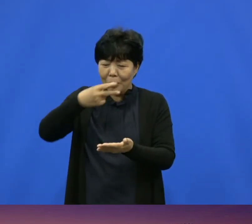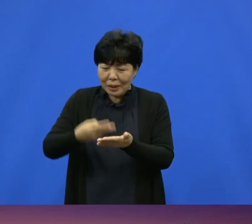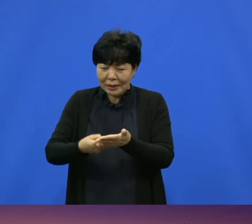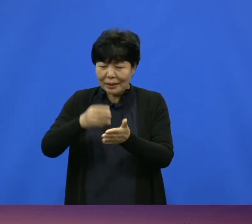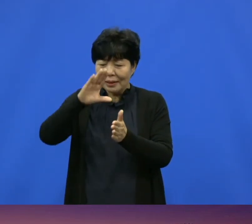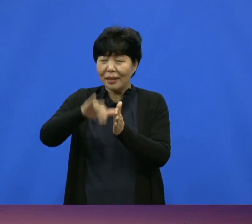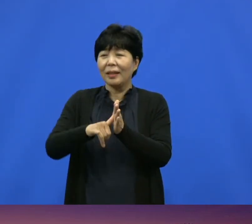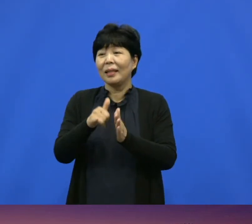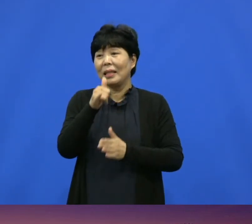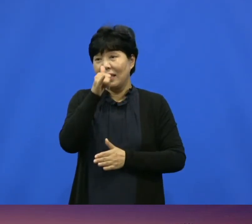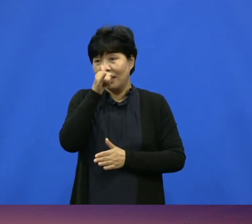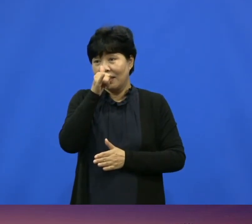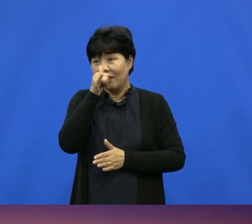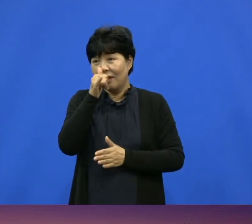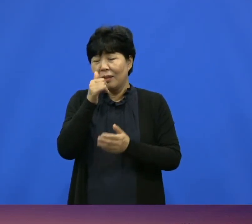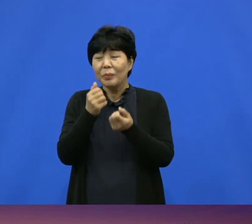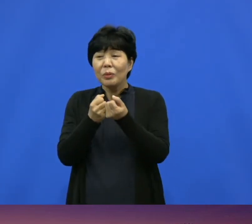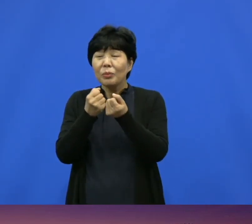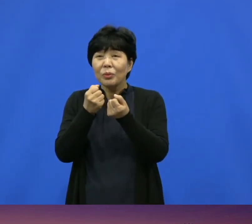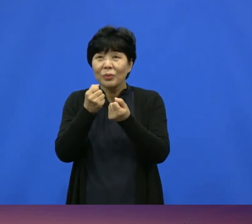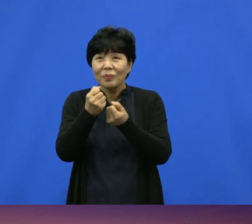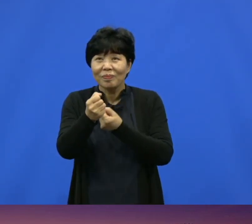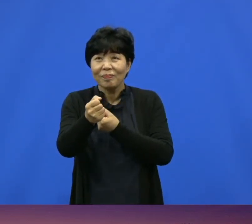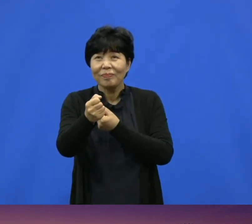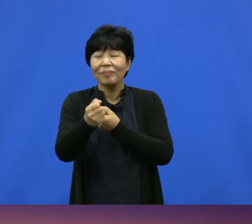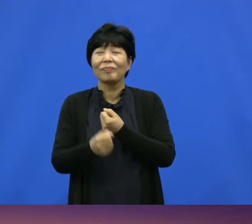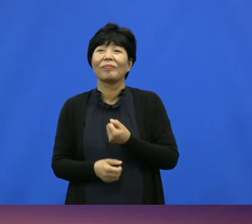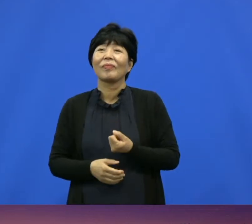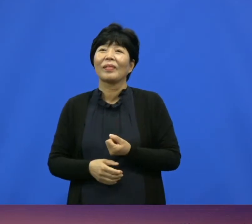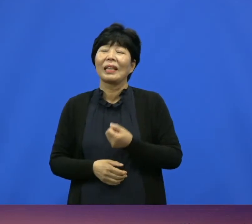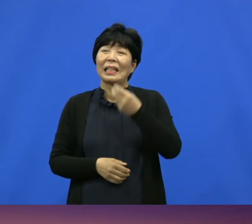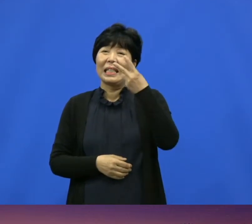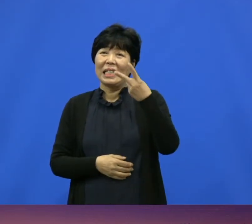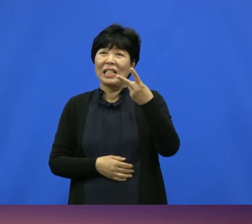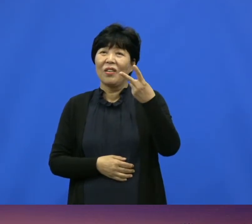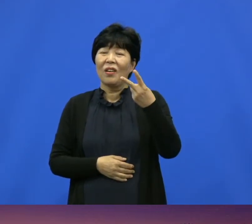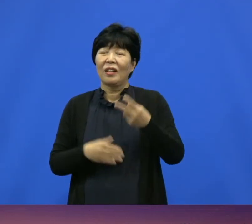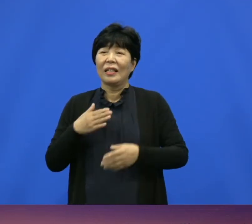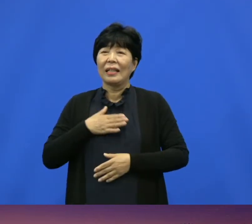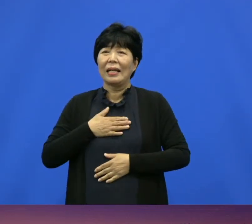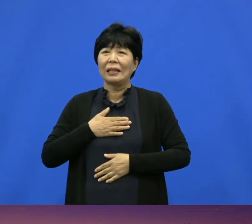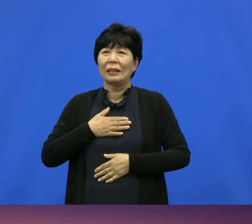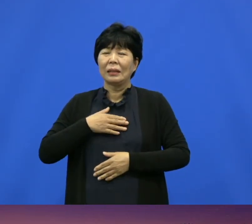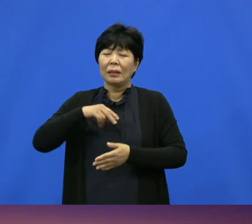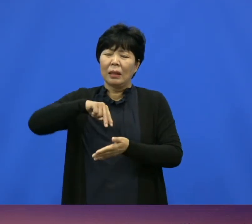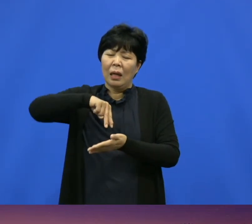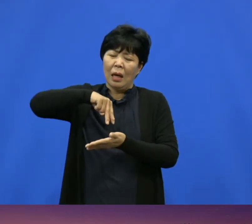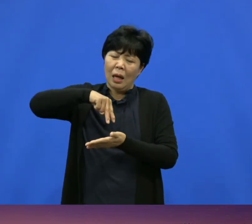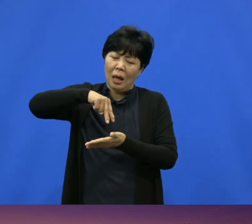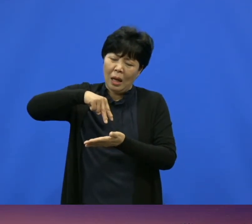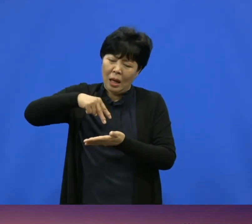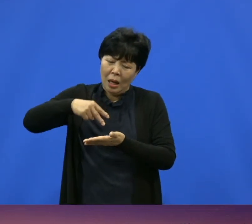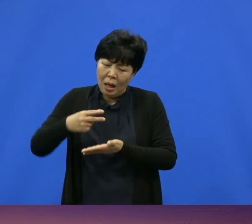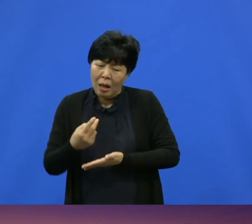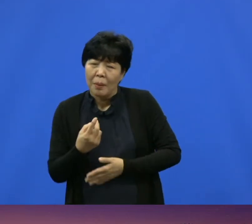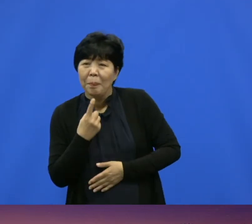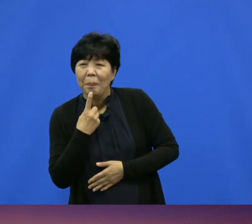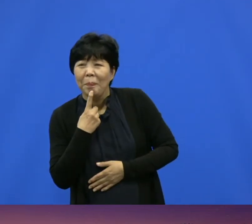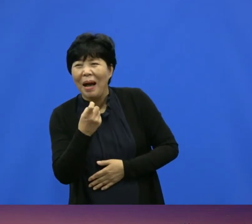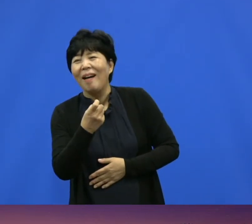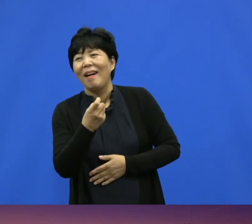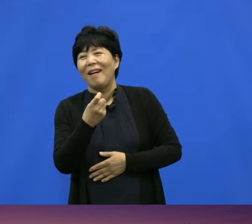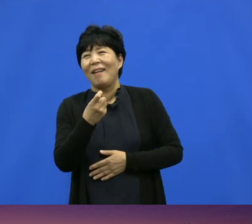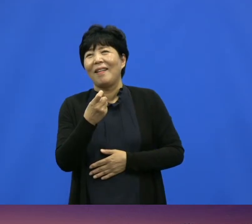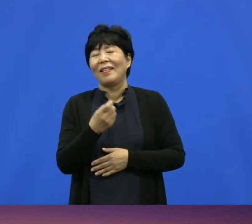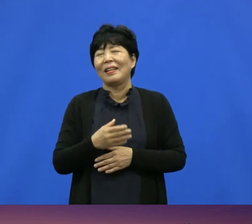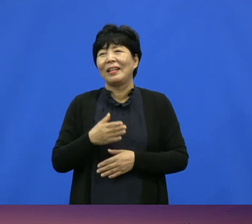있지만, 오늘 2절에 여러분 다시 2절을 다시 보면, 나는 거의 넘어질 뻔하였고